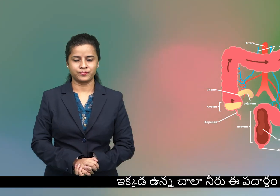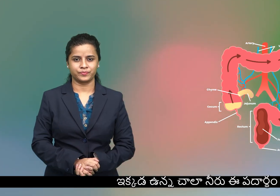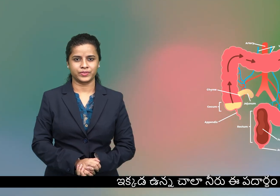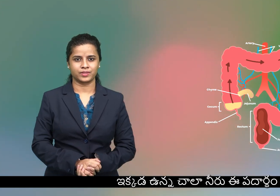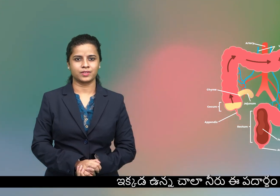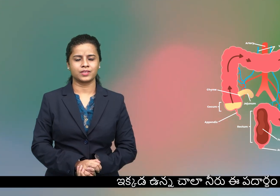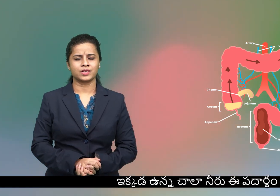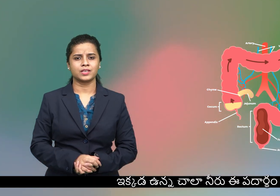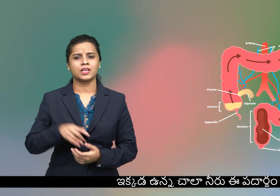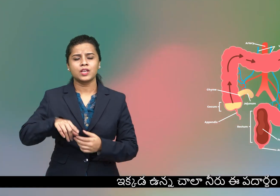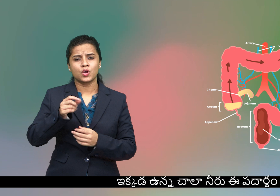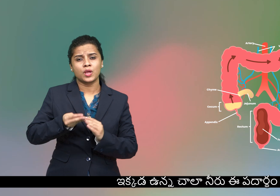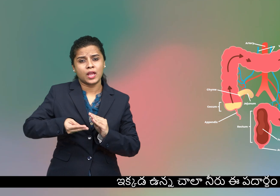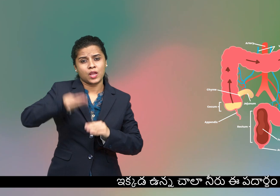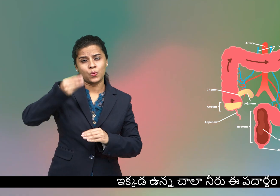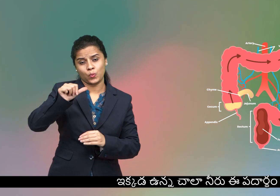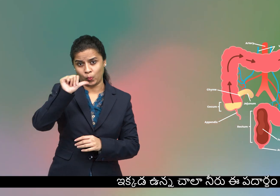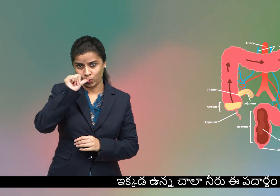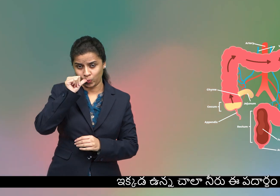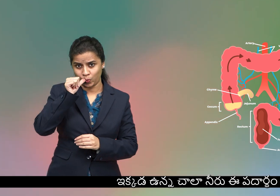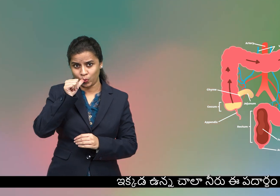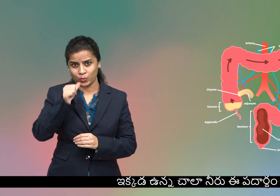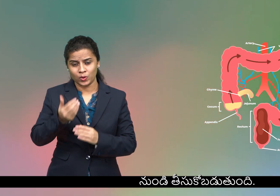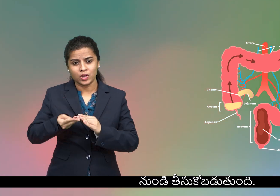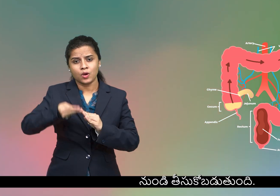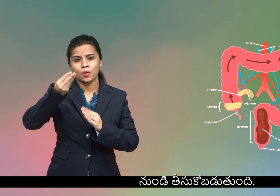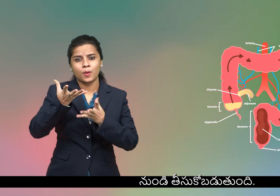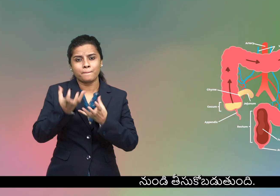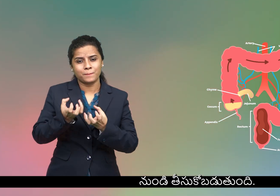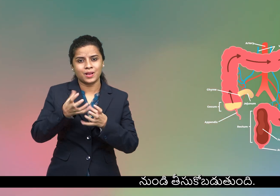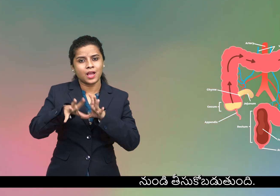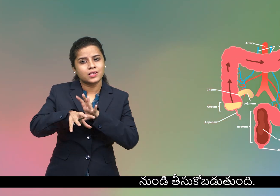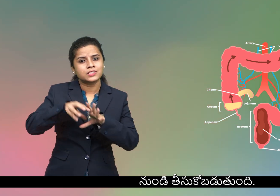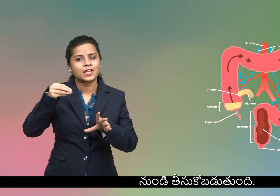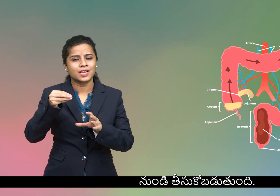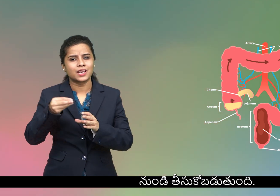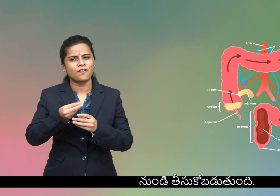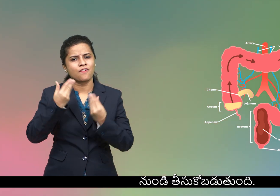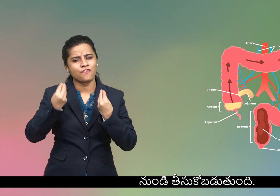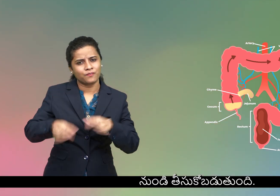ఇక్కడ ఉన్న చాలా నీరు ఈ పదార్థం నుండి తీసుకోబడుతుంది.